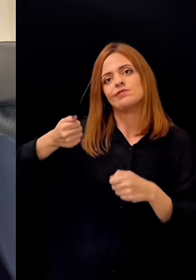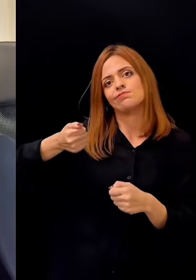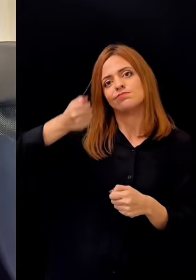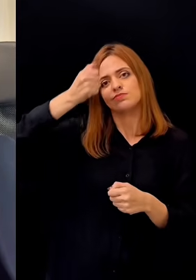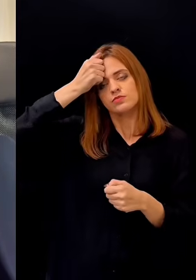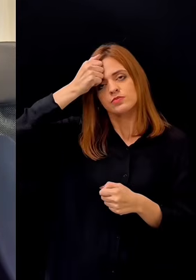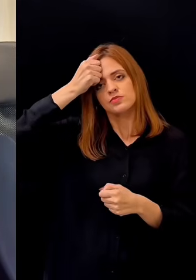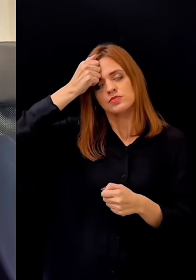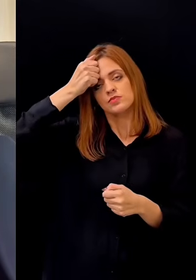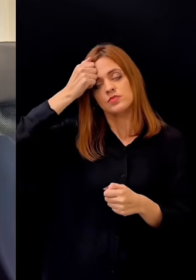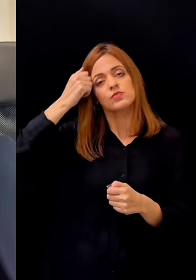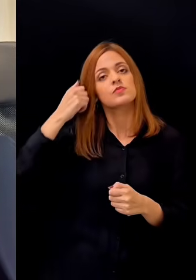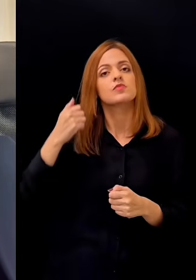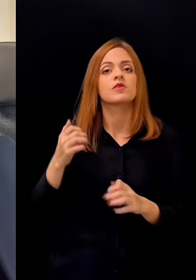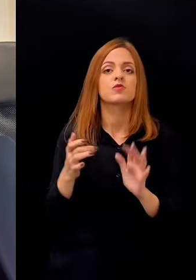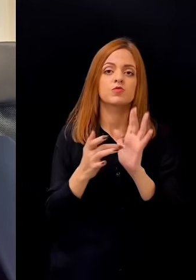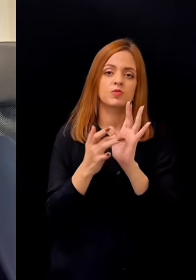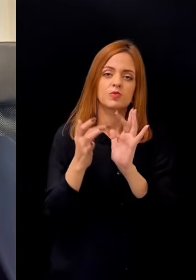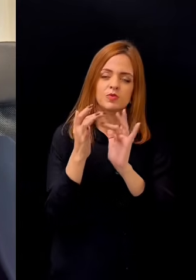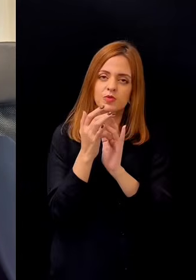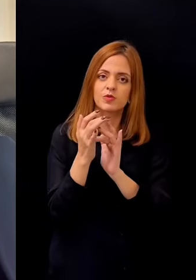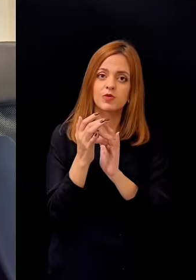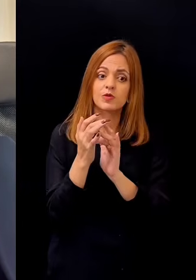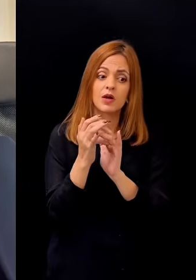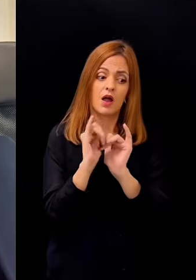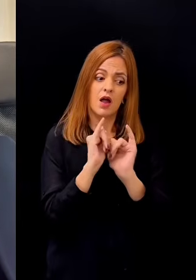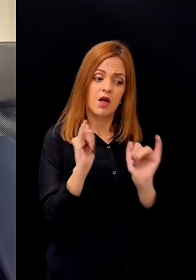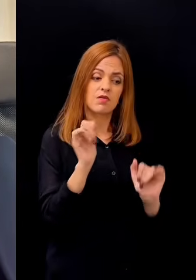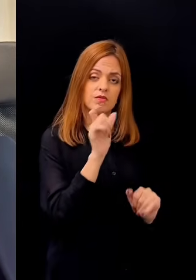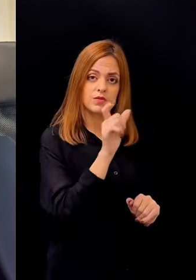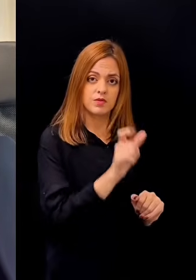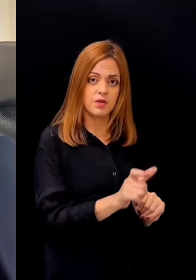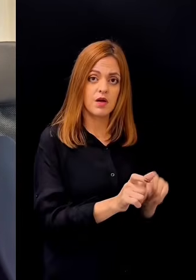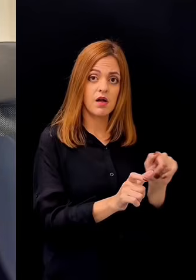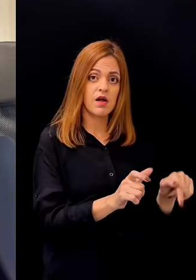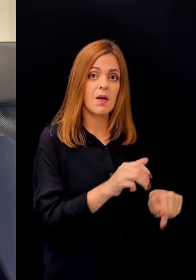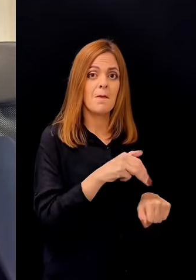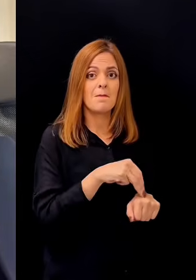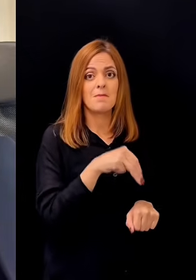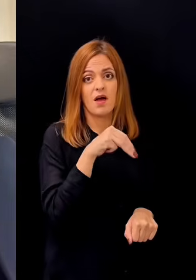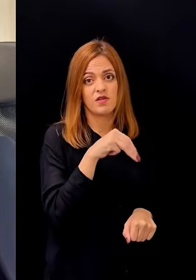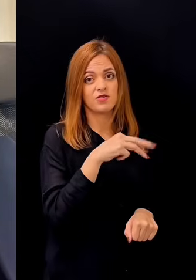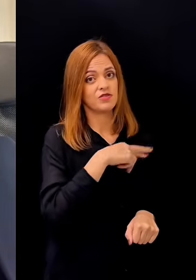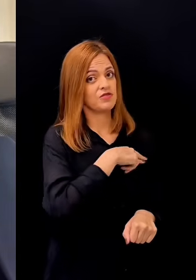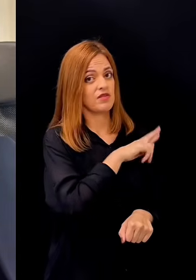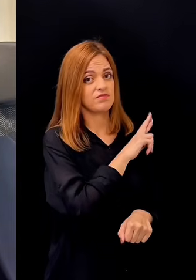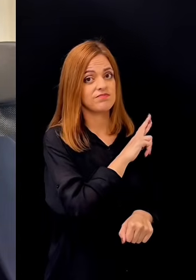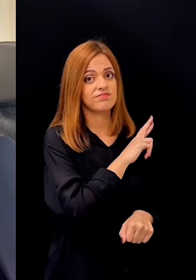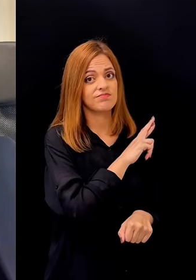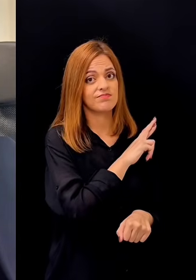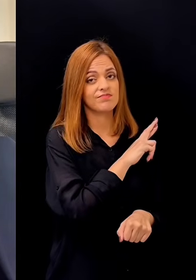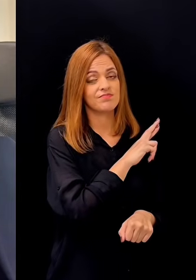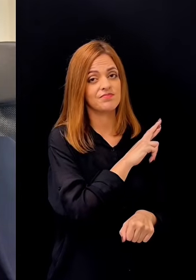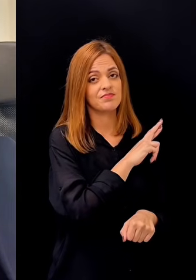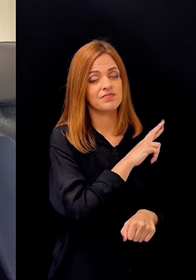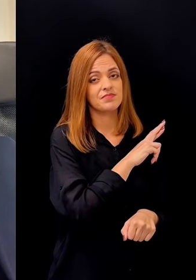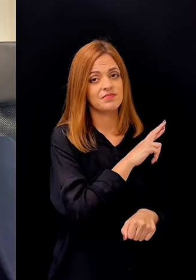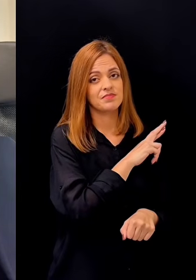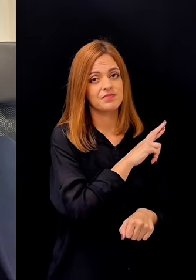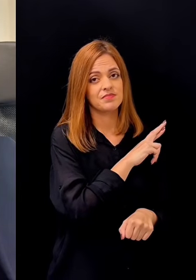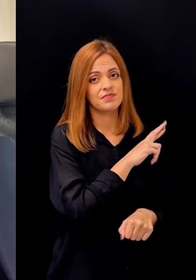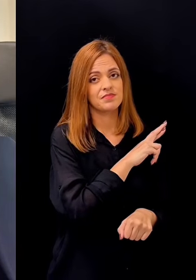Então, aqui Jesus está falando com Nicodemos, um mestre religioso, de religião.